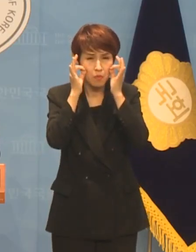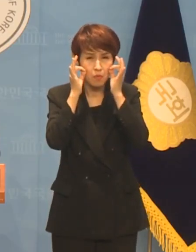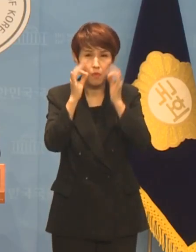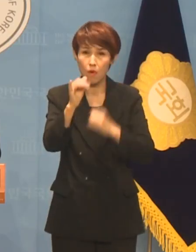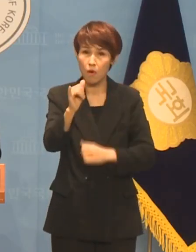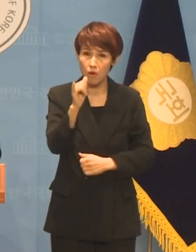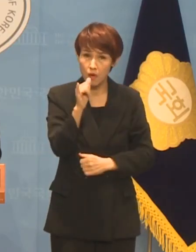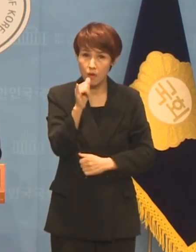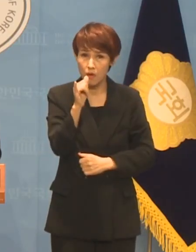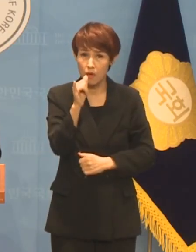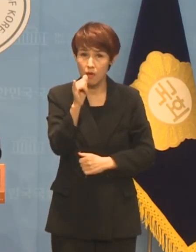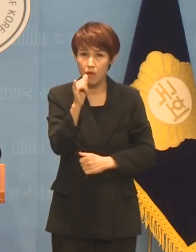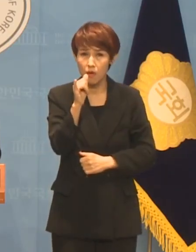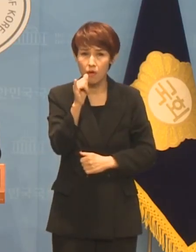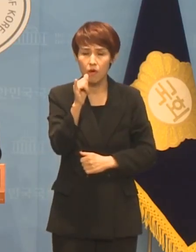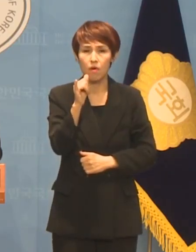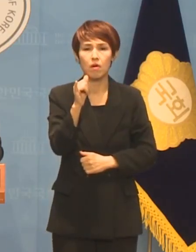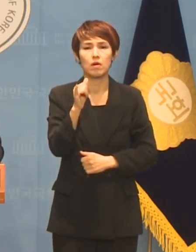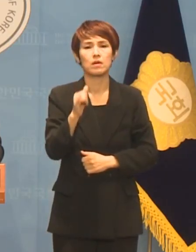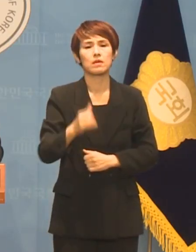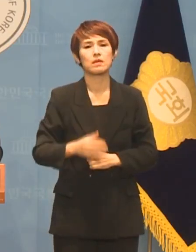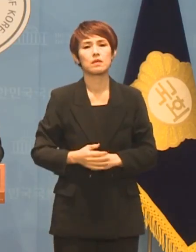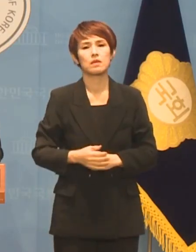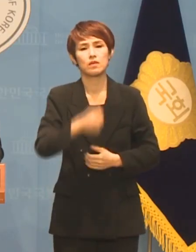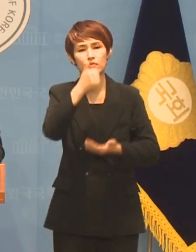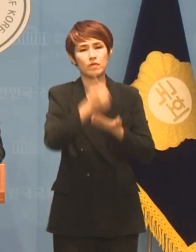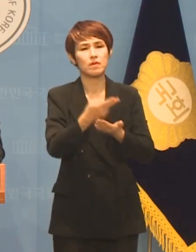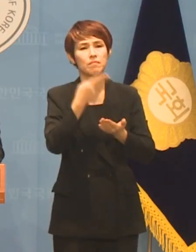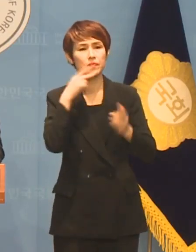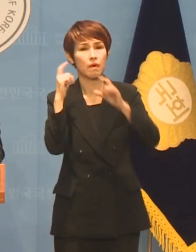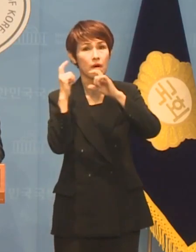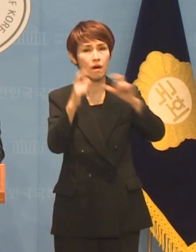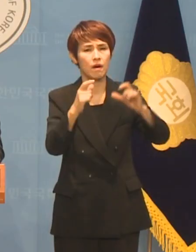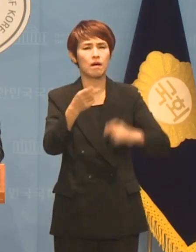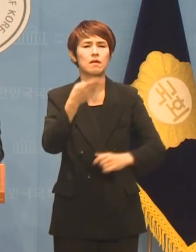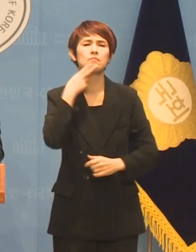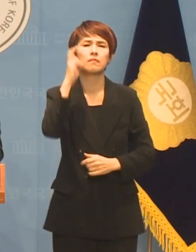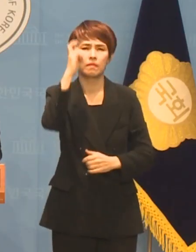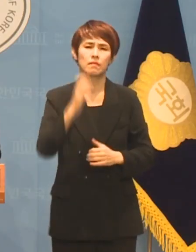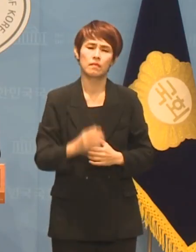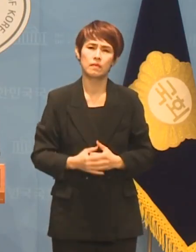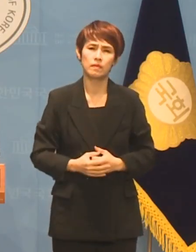했다면 이런 터무니없는 판결을 하지는 못했을 것입니다.